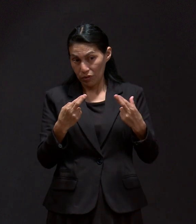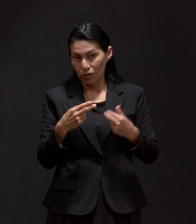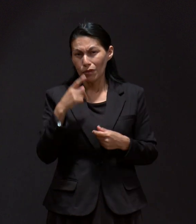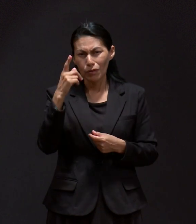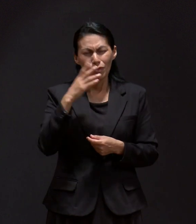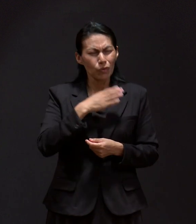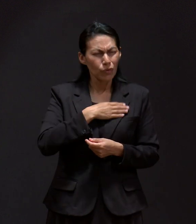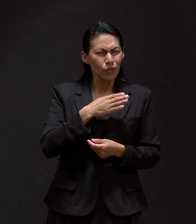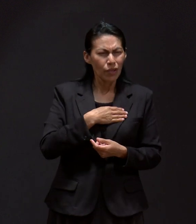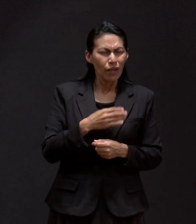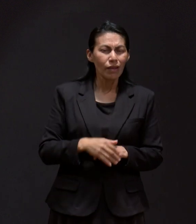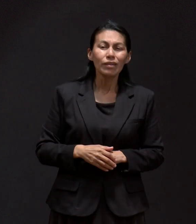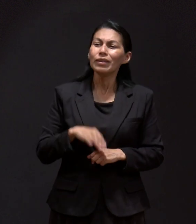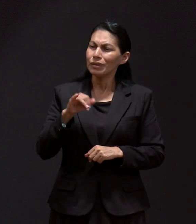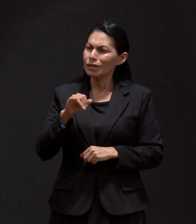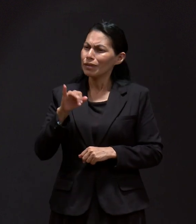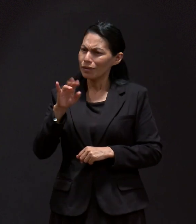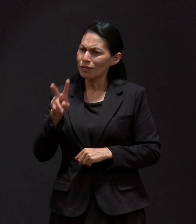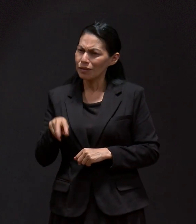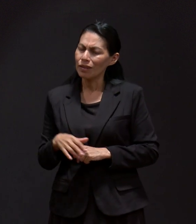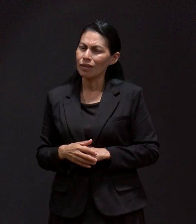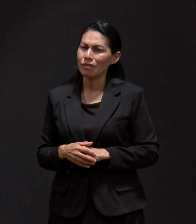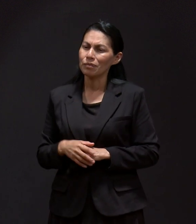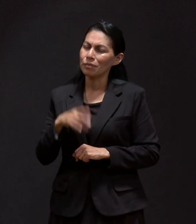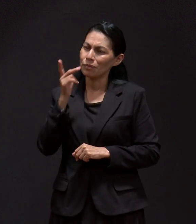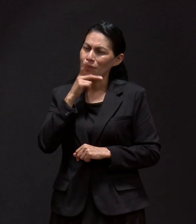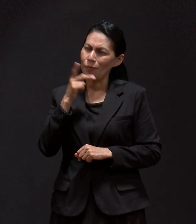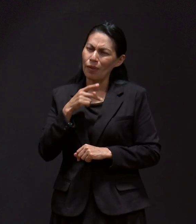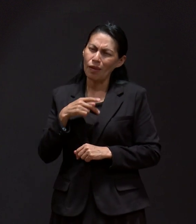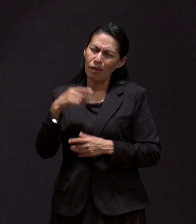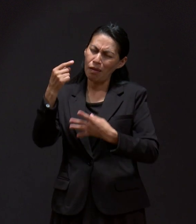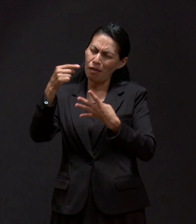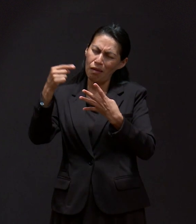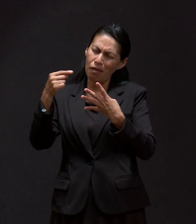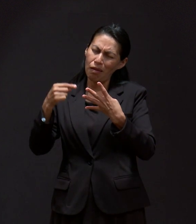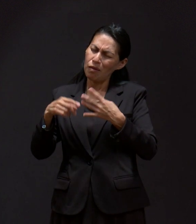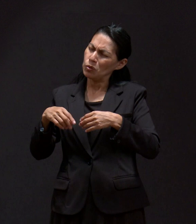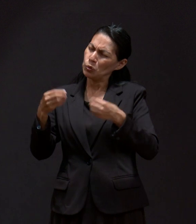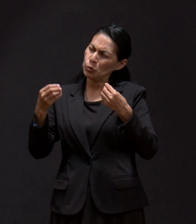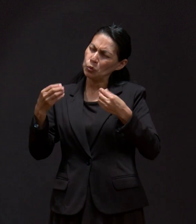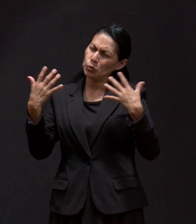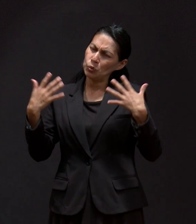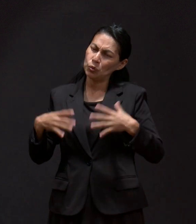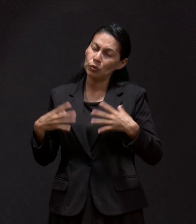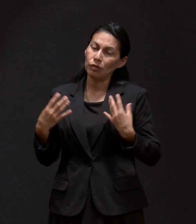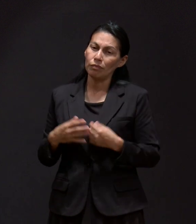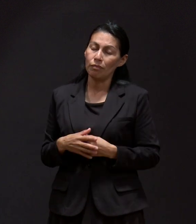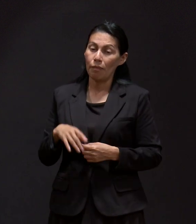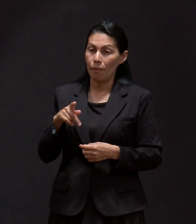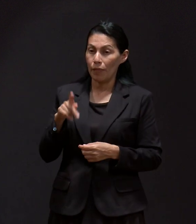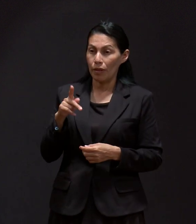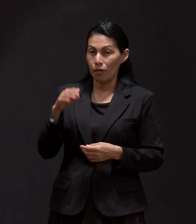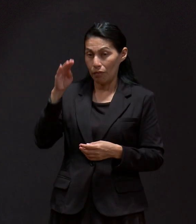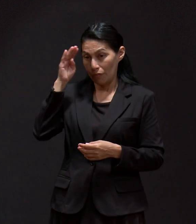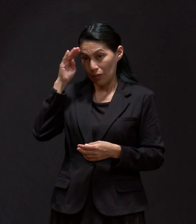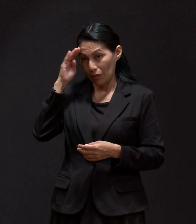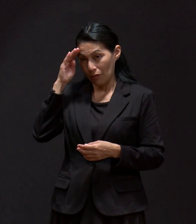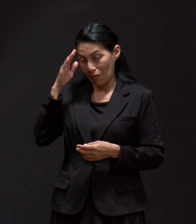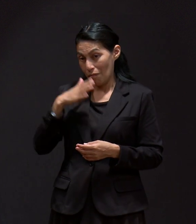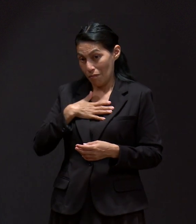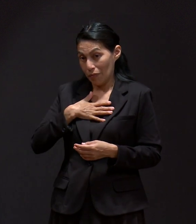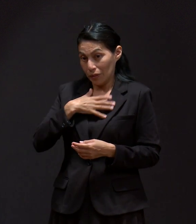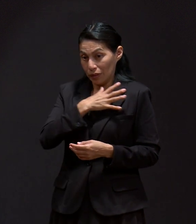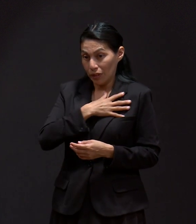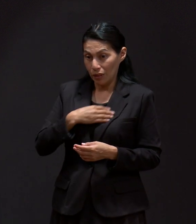las riquezas de su bondad su bondad así es y pastor pues hay muchas anécdotas pero por ejemplo